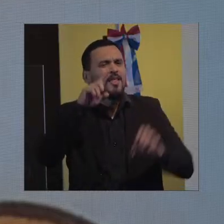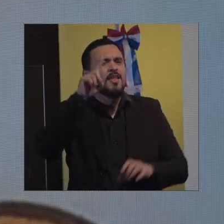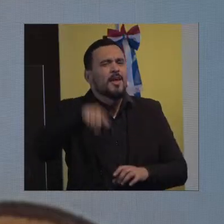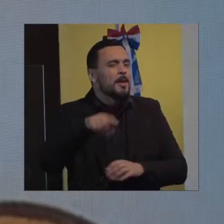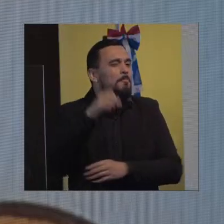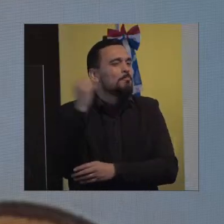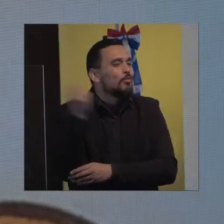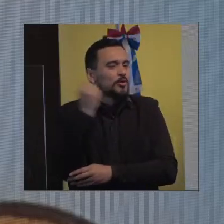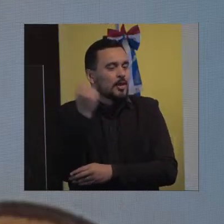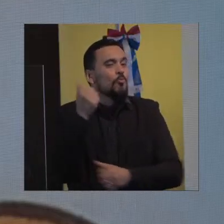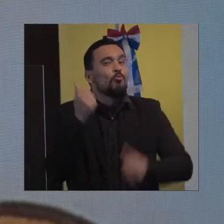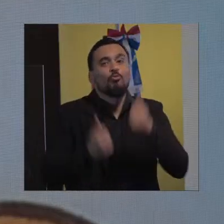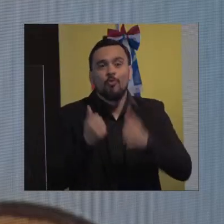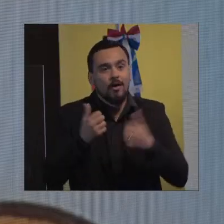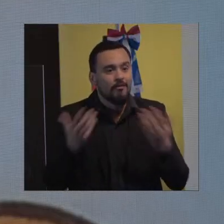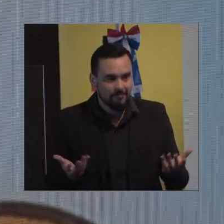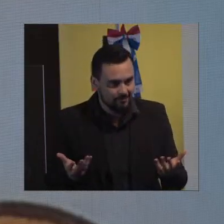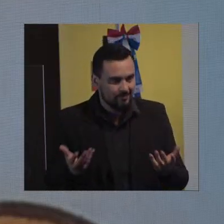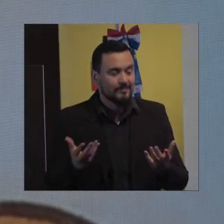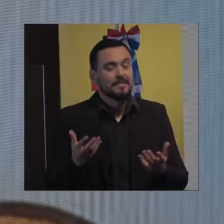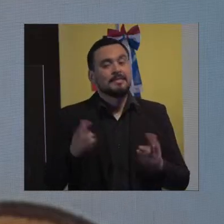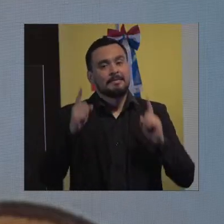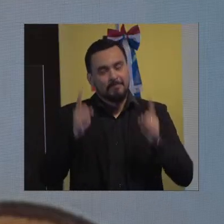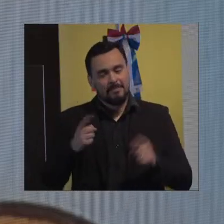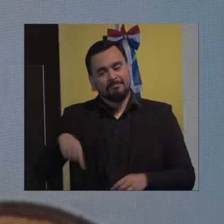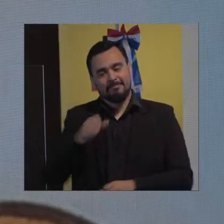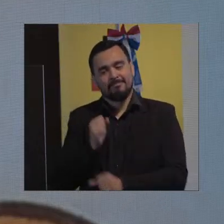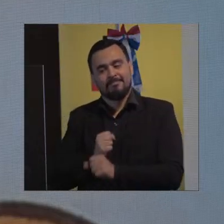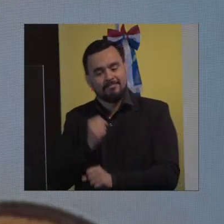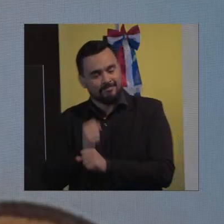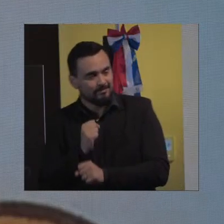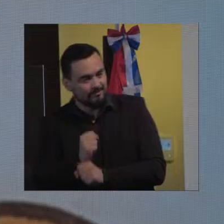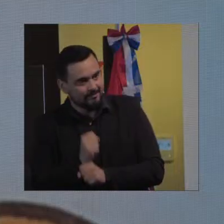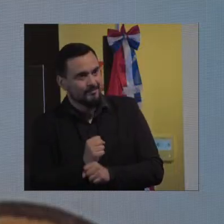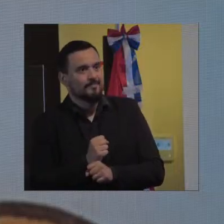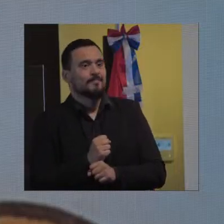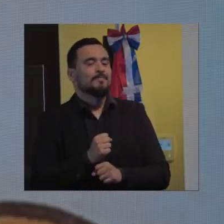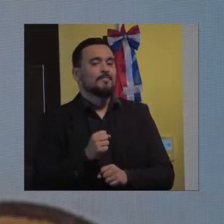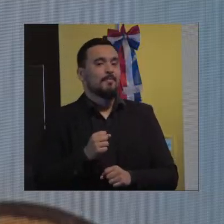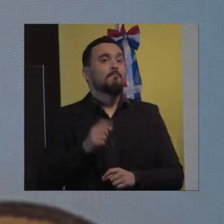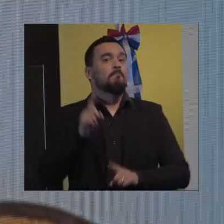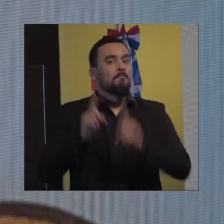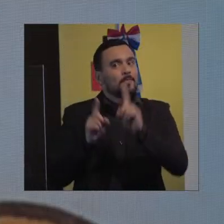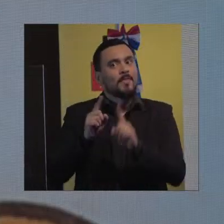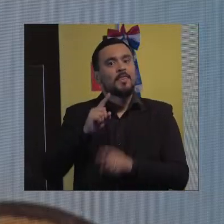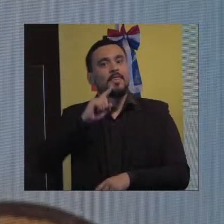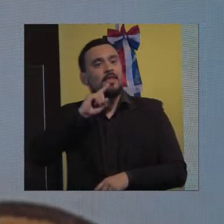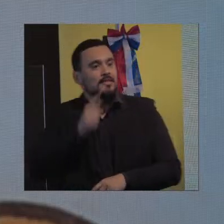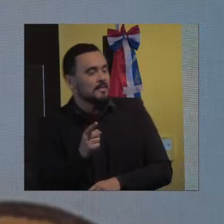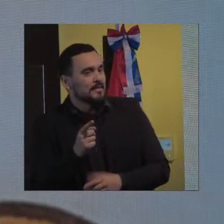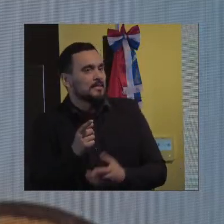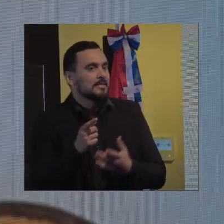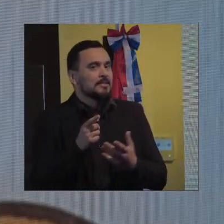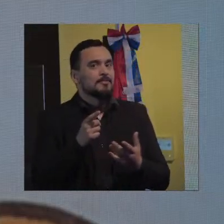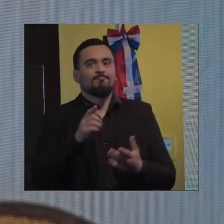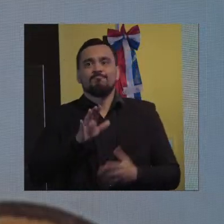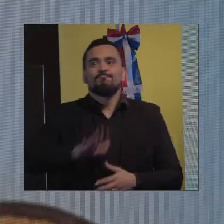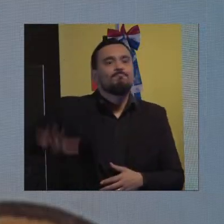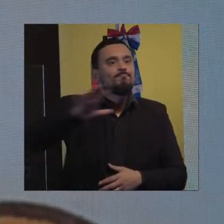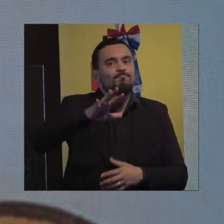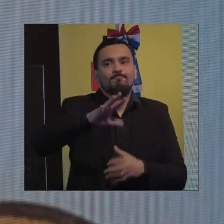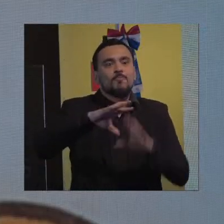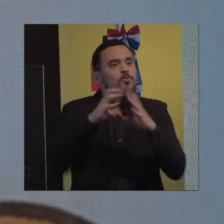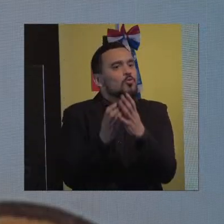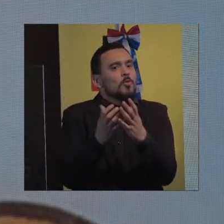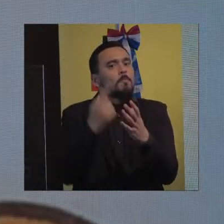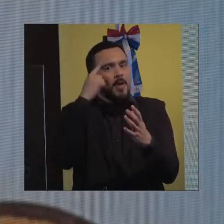importante, y en la noche trabajar también con muchos que deciden a nivel de toda la región y global, para